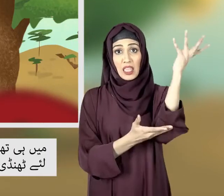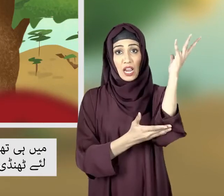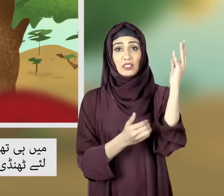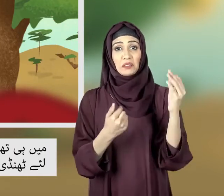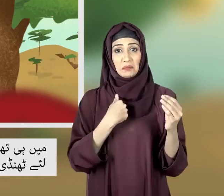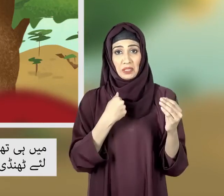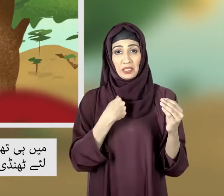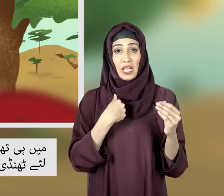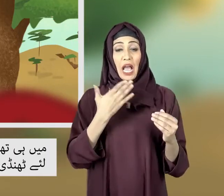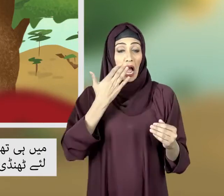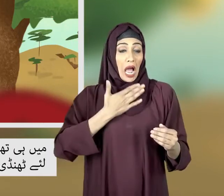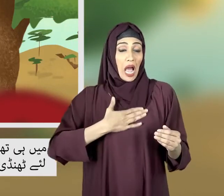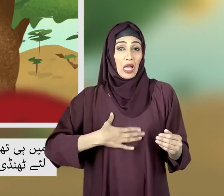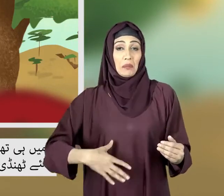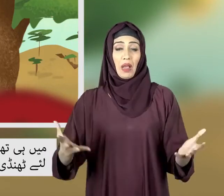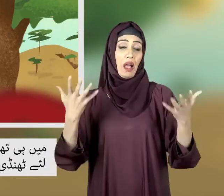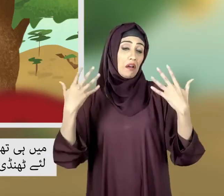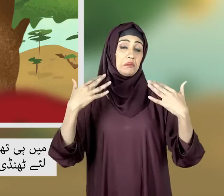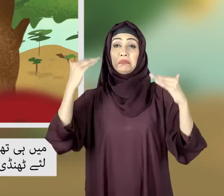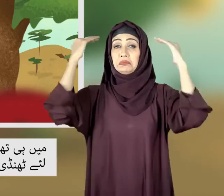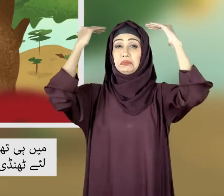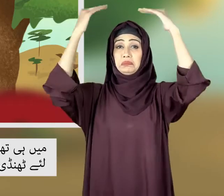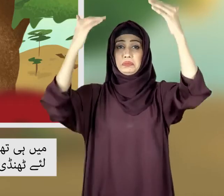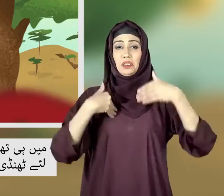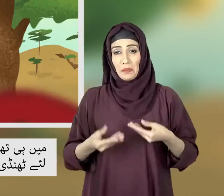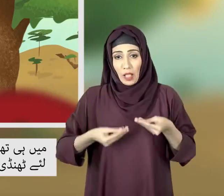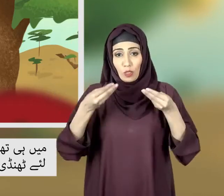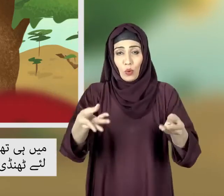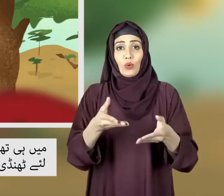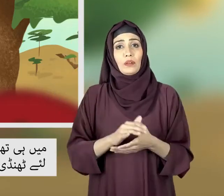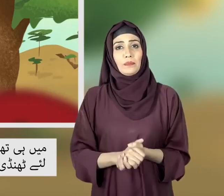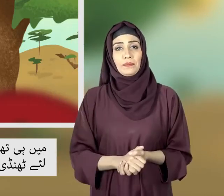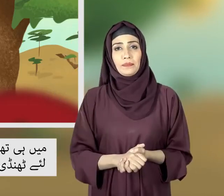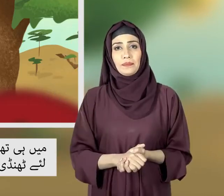میں ہی تھا جس کی وجہ سے تمہیں آرام کرنے کے لیے تھنڈی جگہ ملی